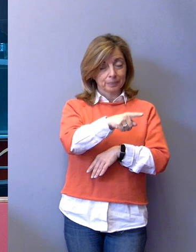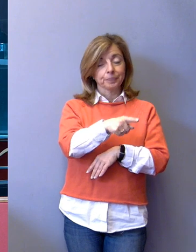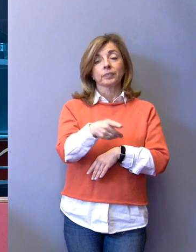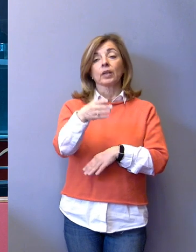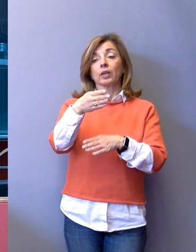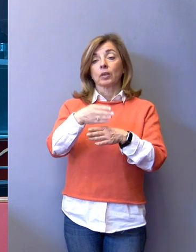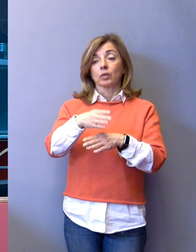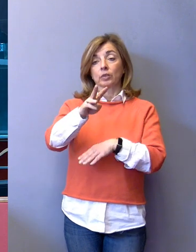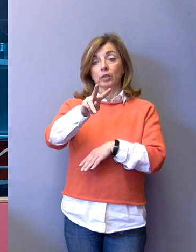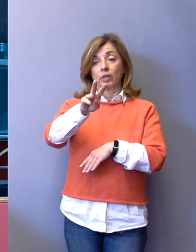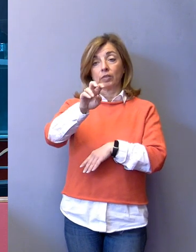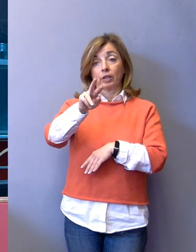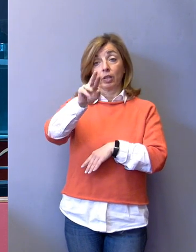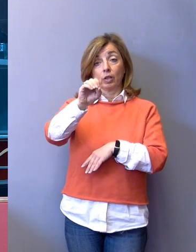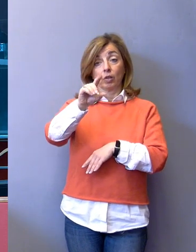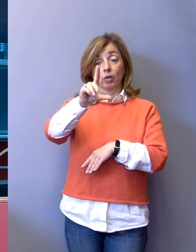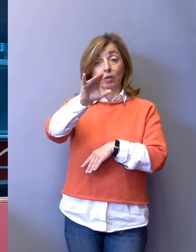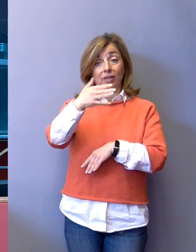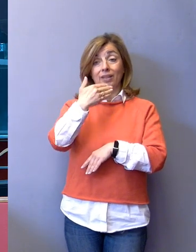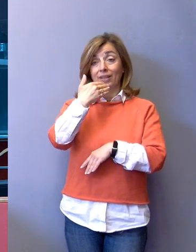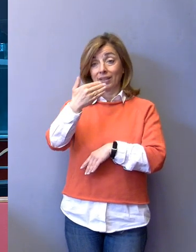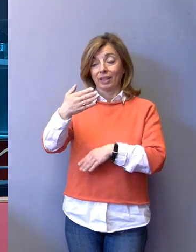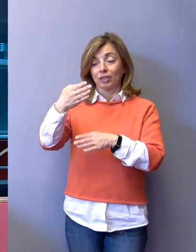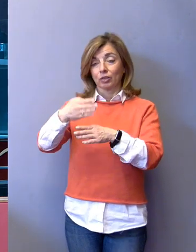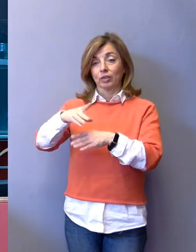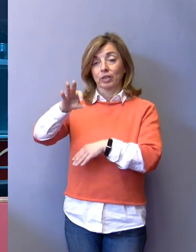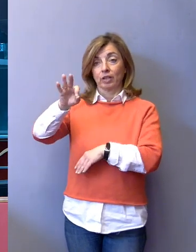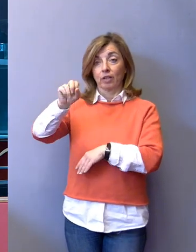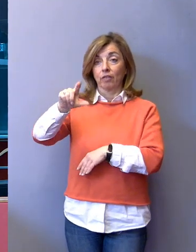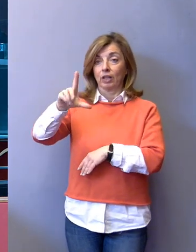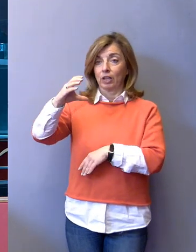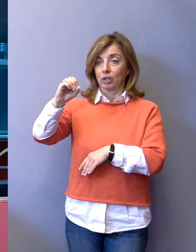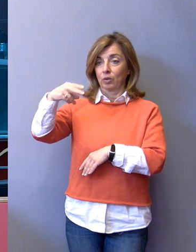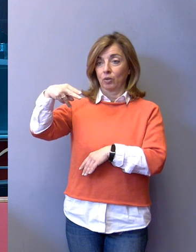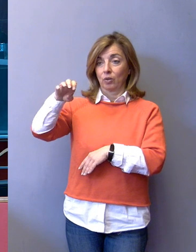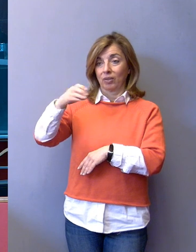consigliere Veroli che ringrazio consigliere Falcone che ringrazio